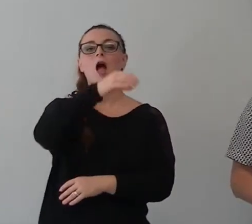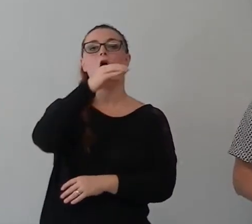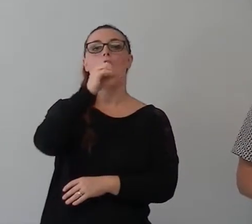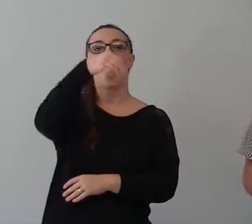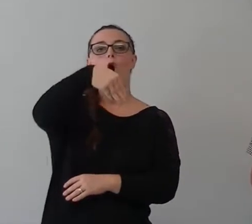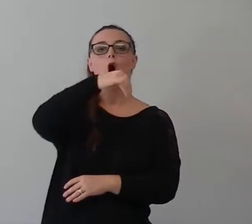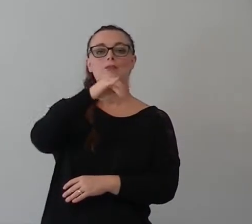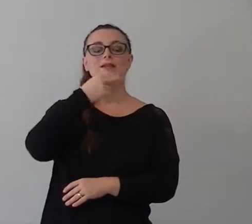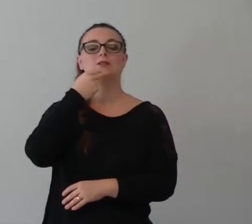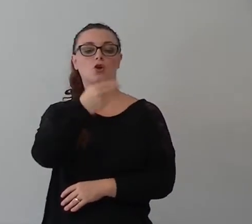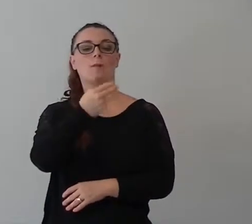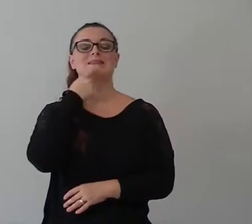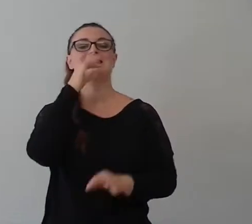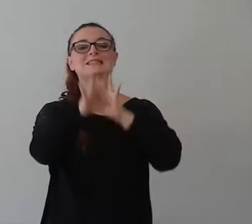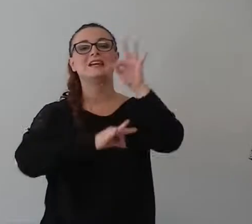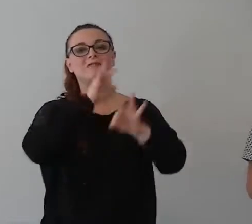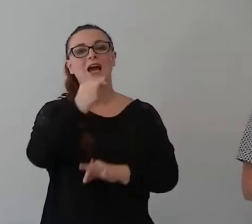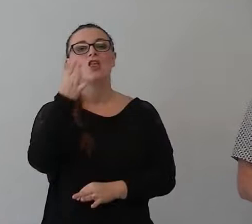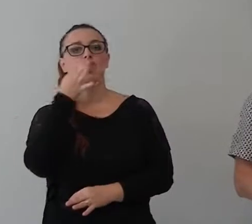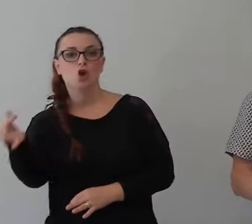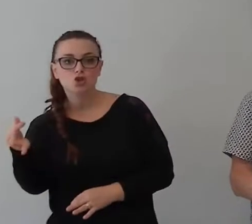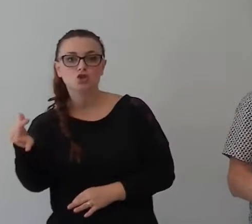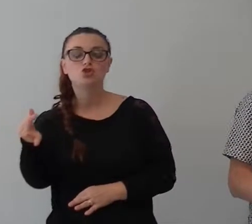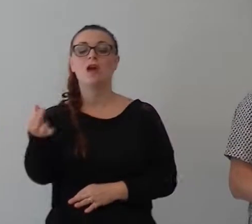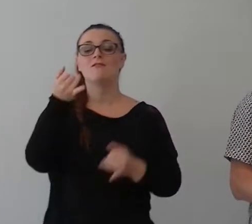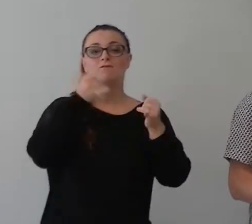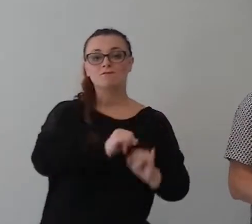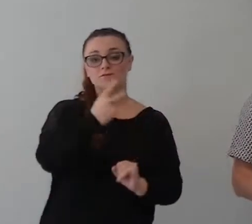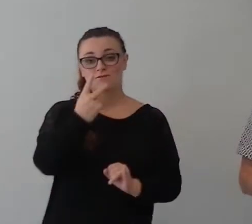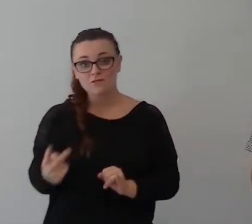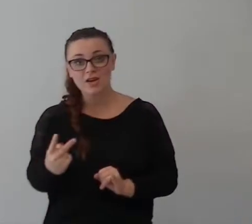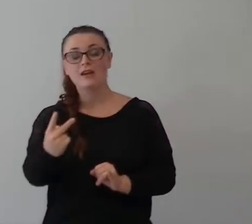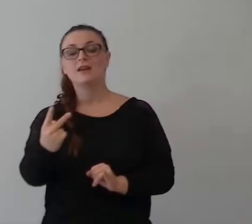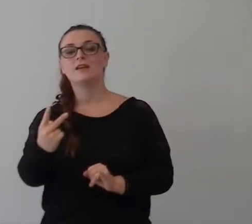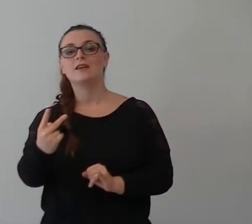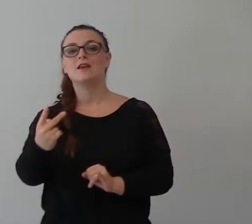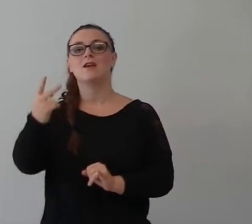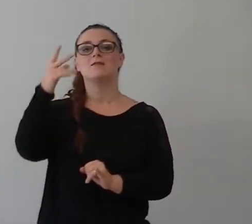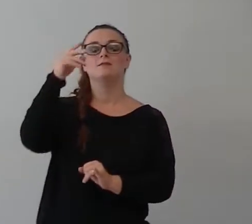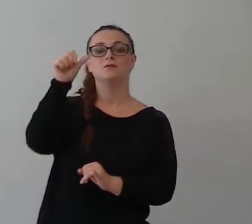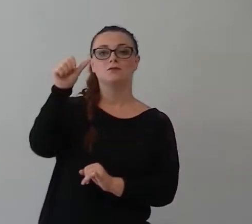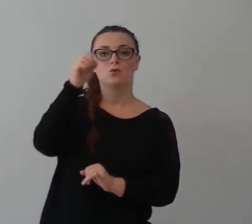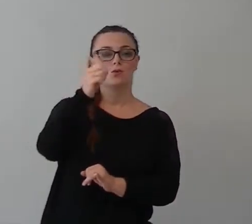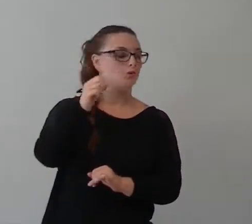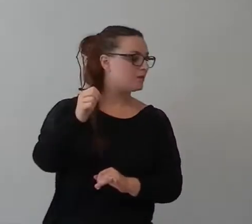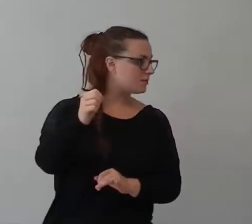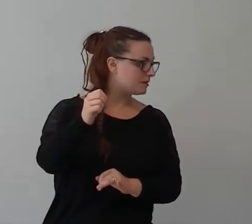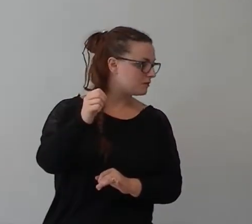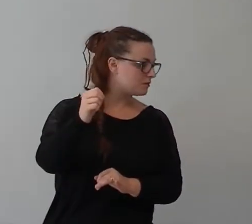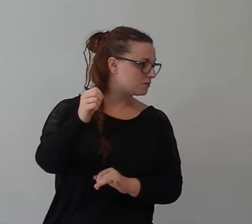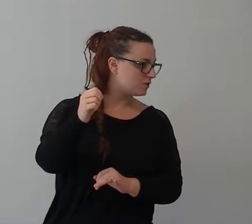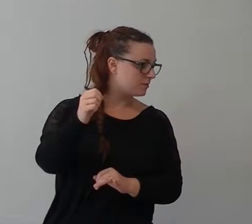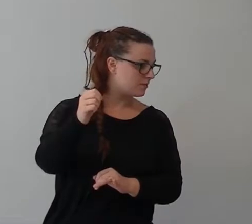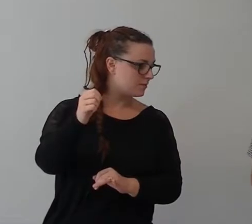significa malato, e Chilion, che significa morente. Come l'abbiamo scelto questi nomi? No, non lo so.